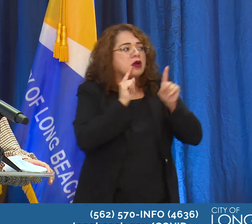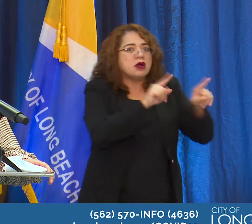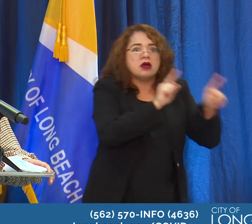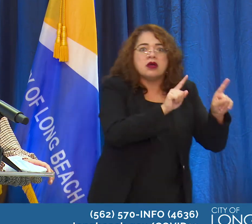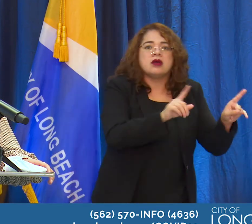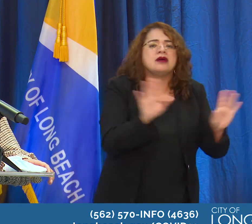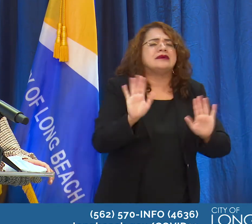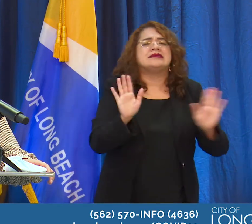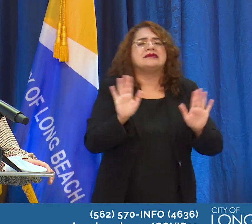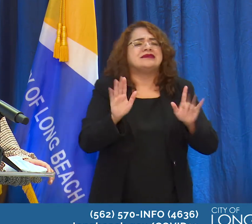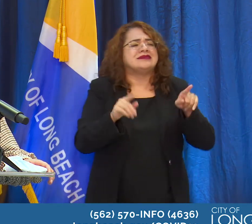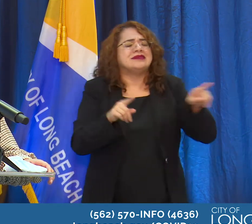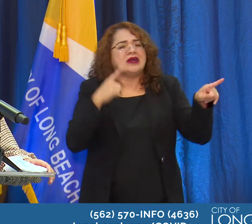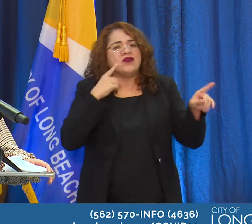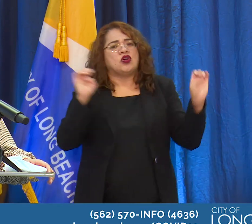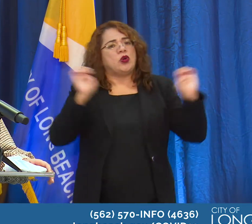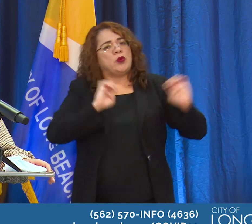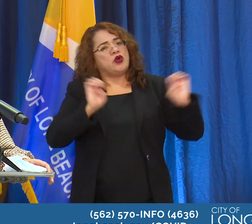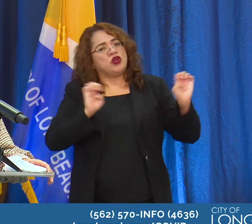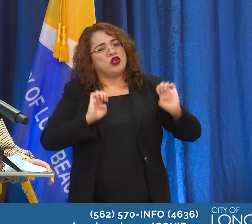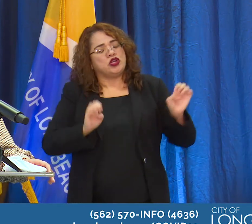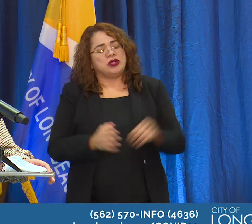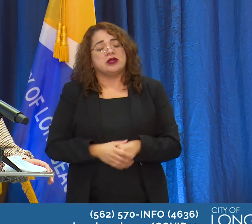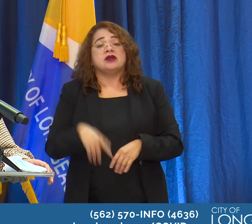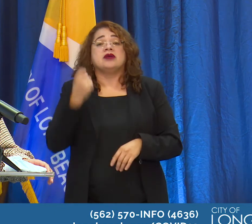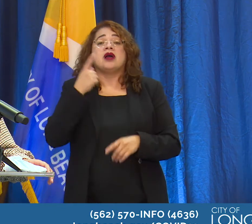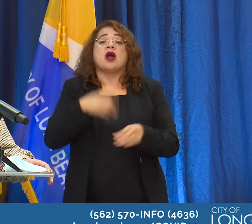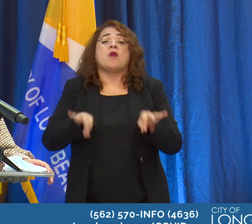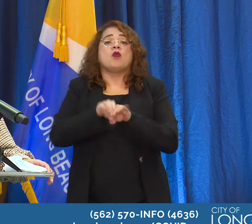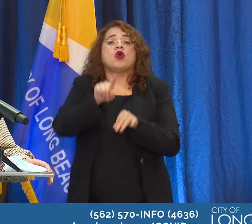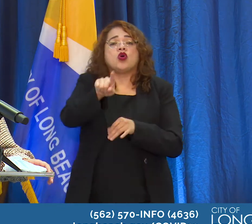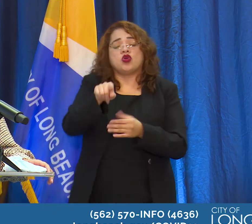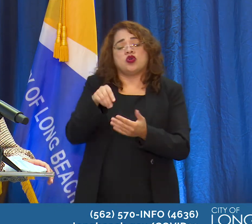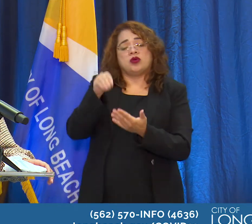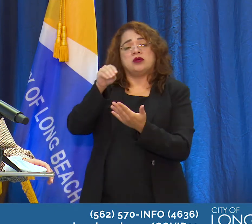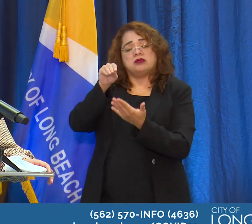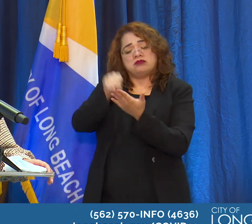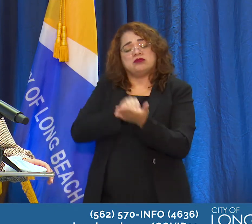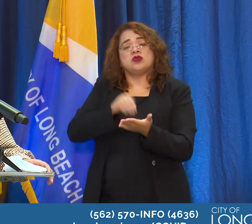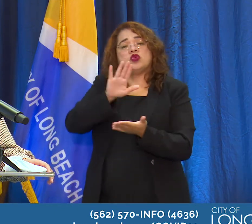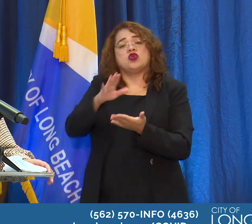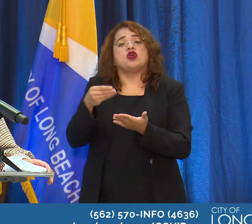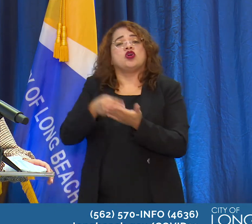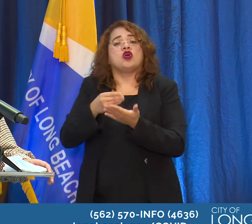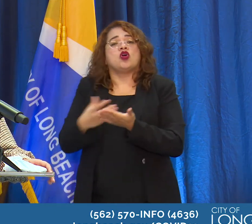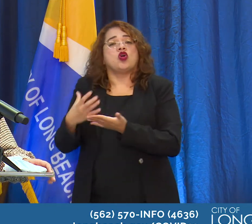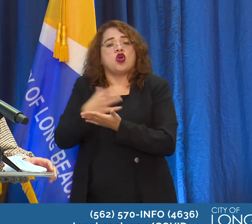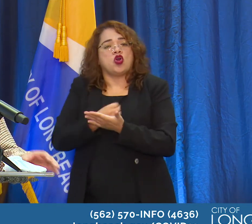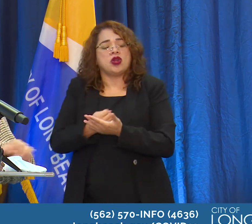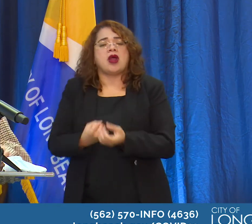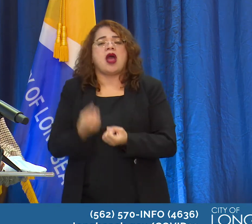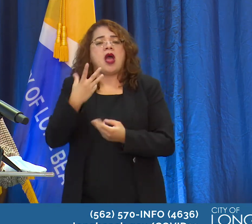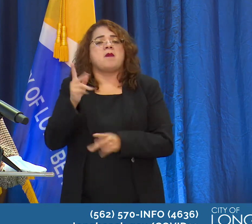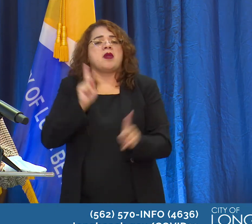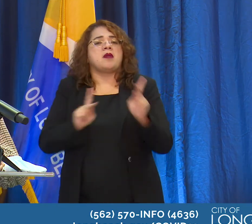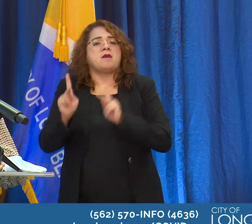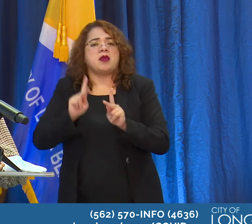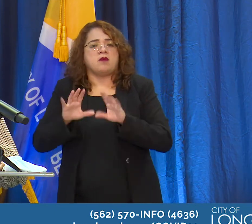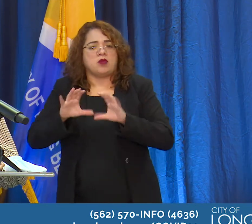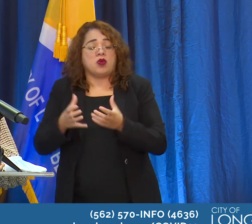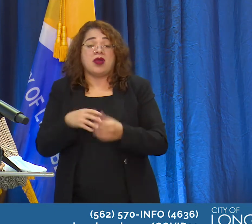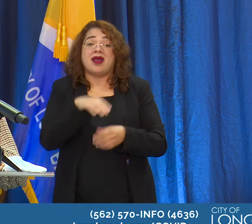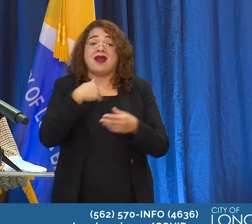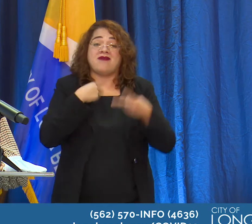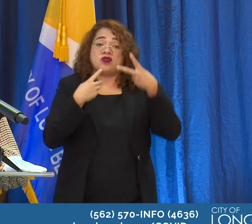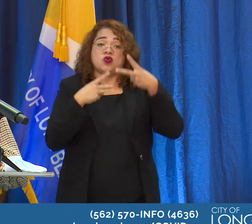sus ingresos y el tamaño de su familia, puede ser elegible para Medi-Cal sin costo o Covered California